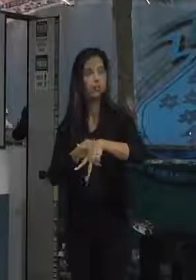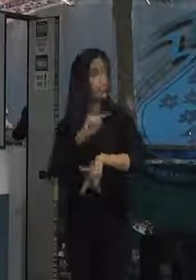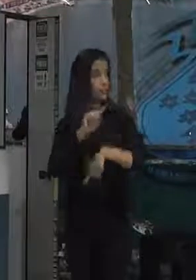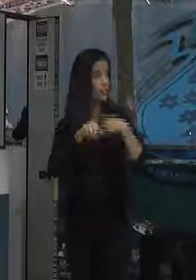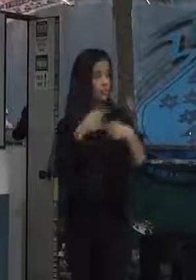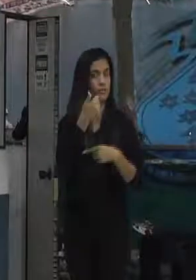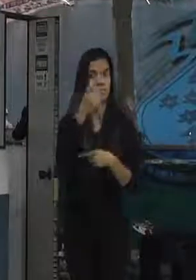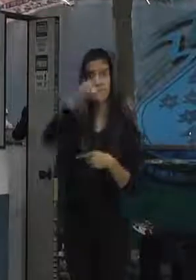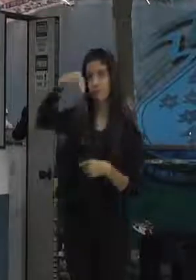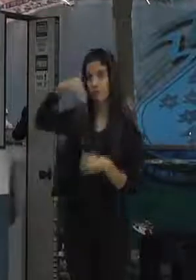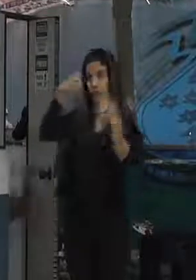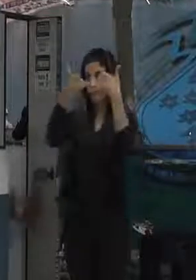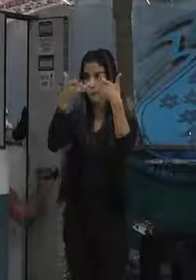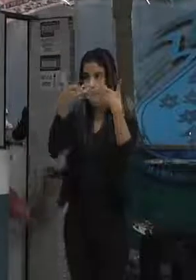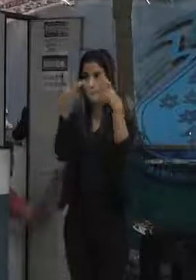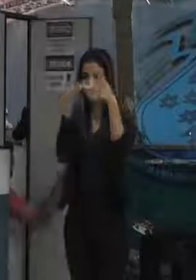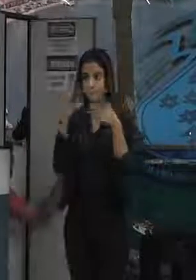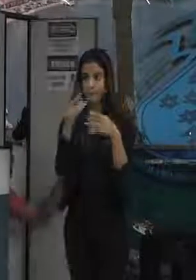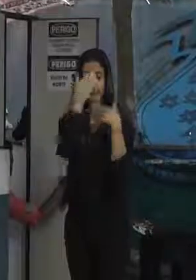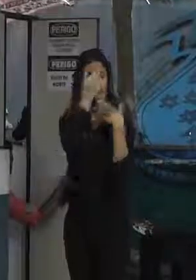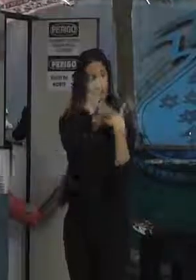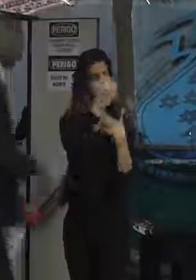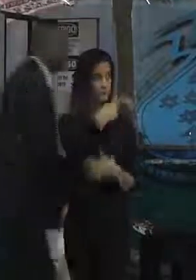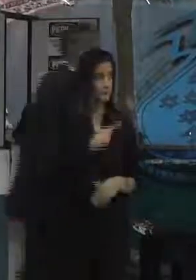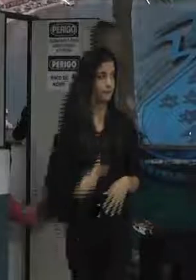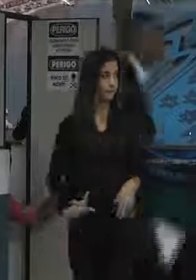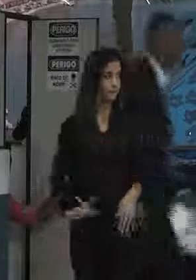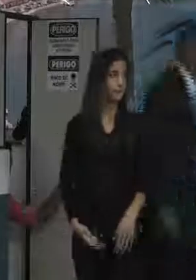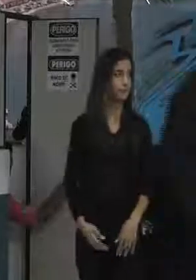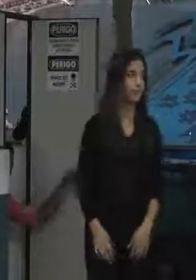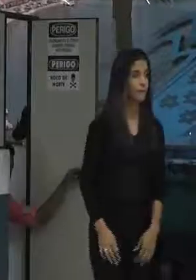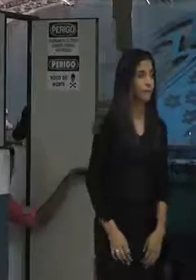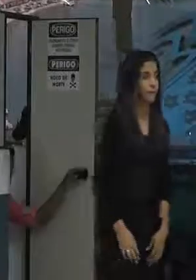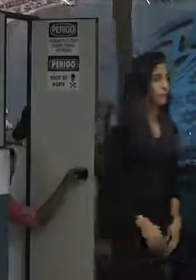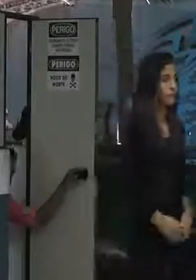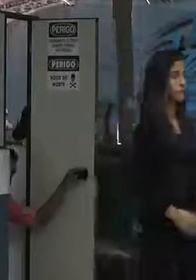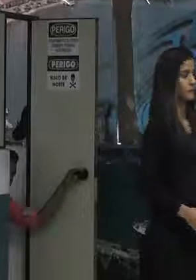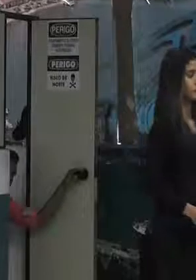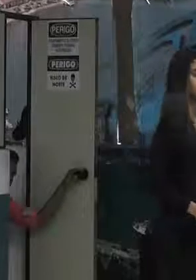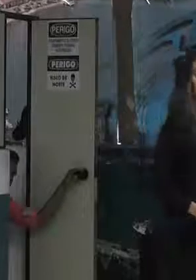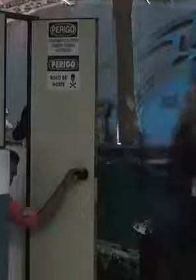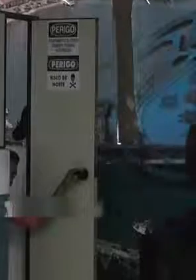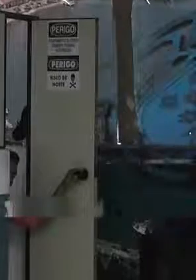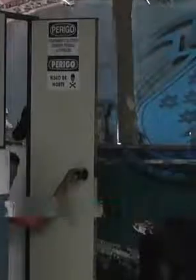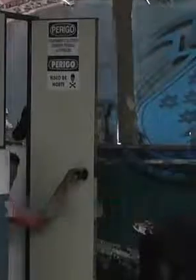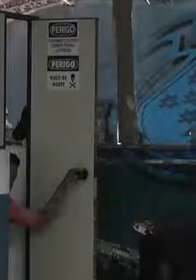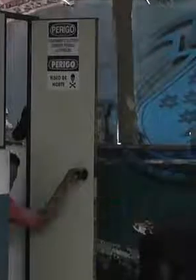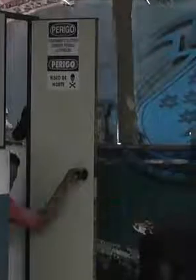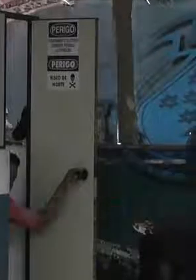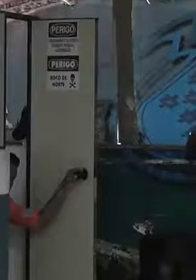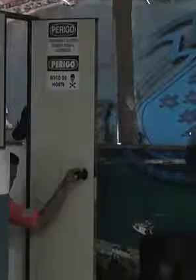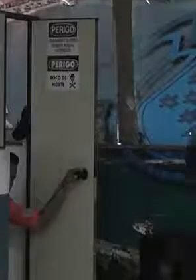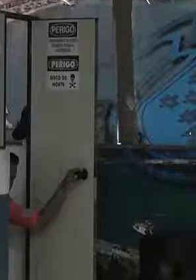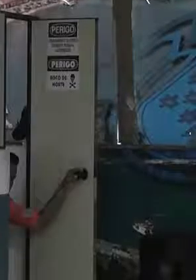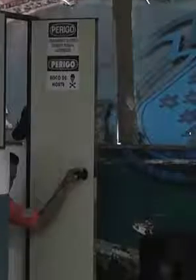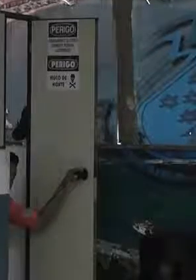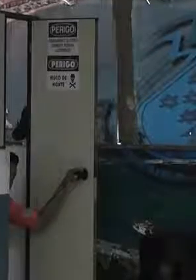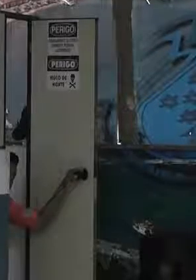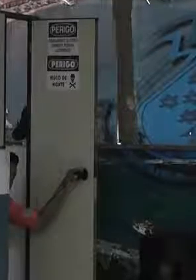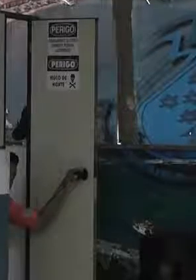volto a falar mais. Obrigado, senhor presidente. Sim, presidente, peço a todos os vereadores que se inscreveram para o